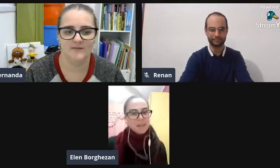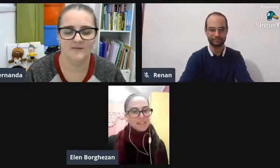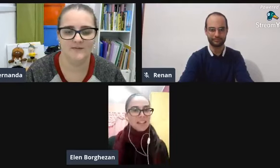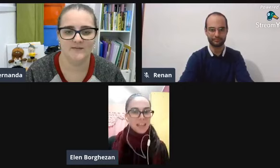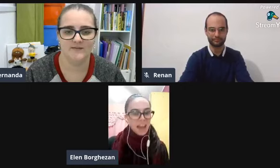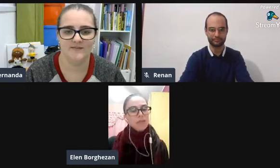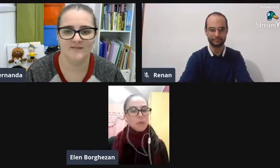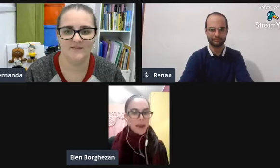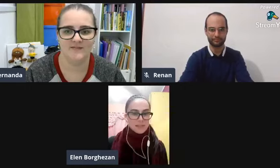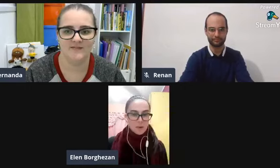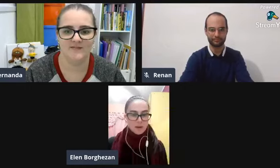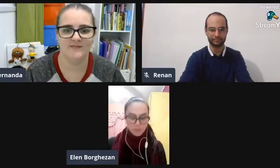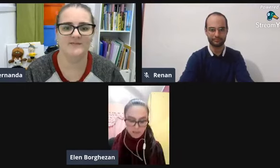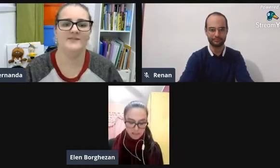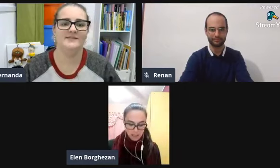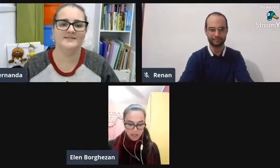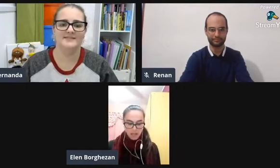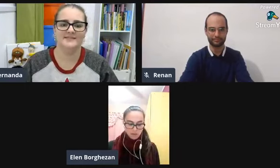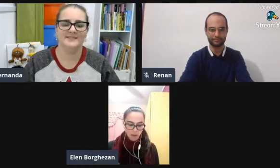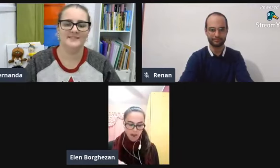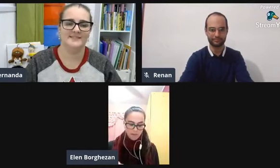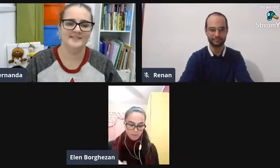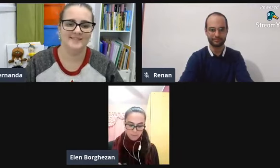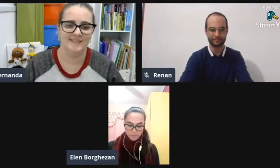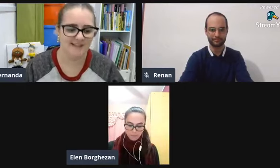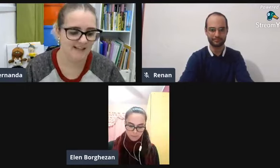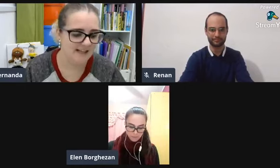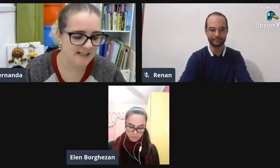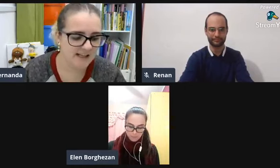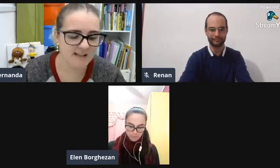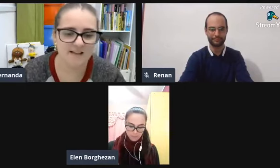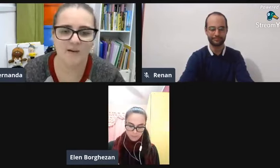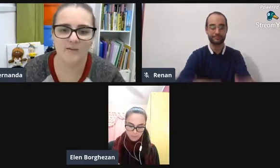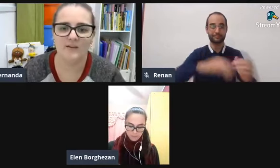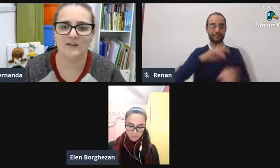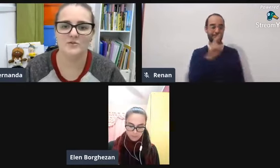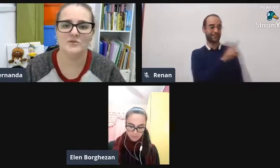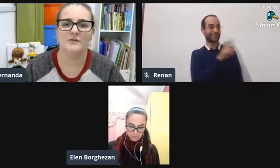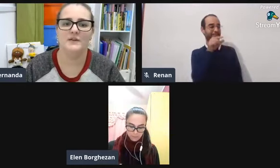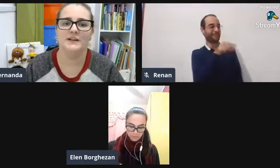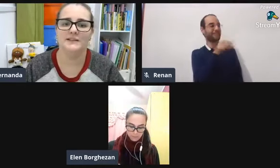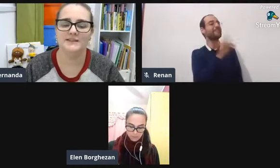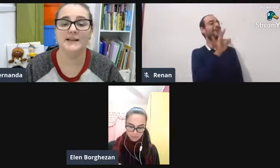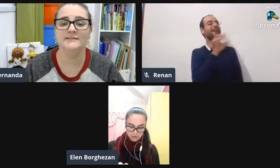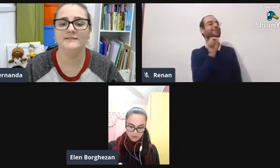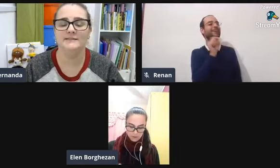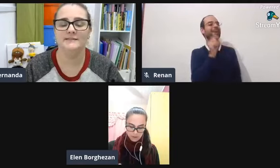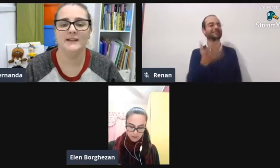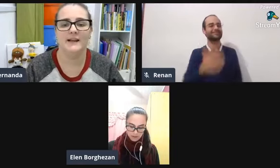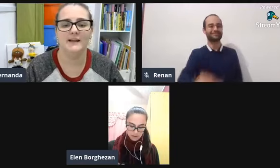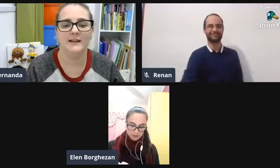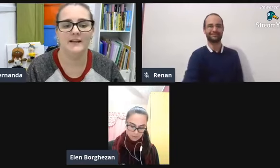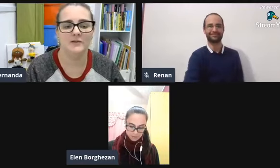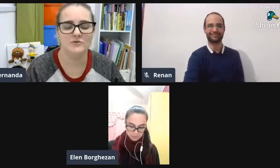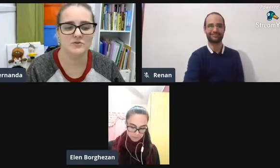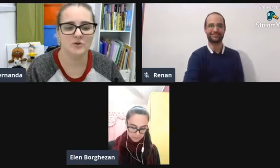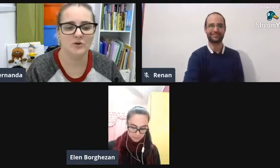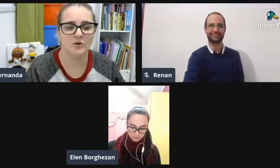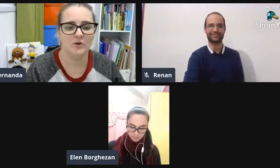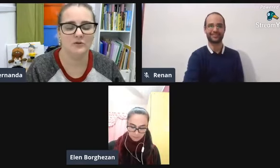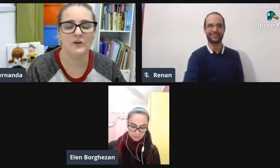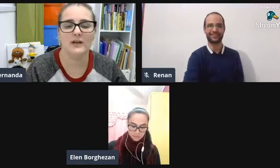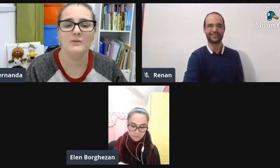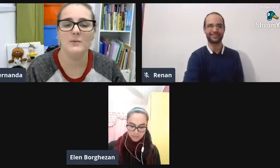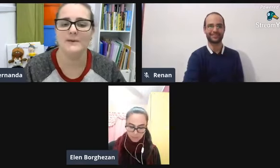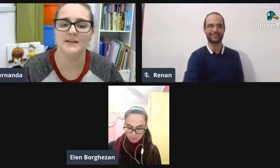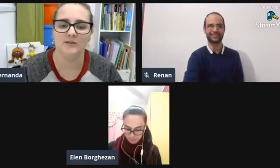se apresenta quem tu és hoje para saber quem tu é. Então, eu sou a Fernanda, né? Eu